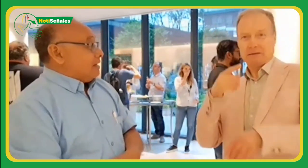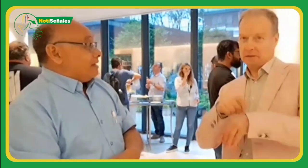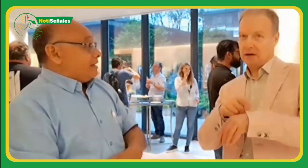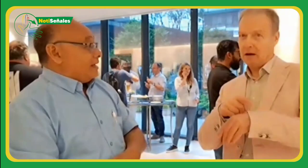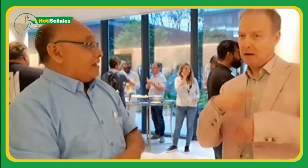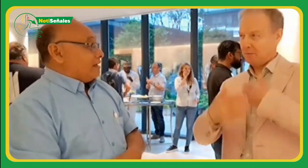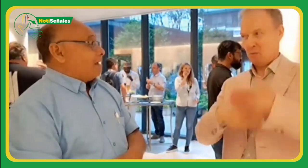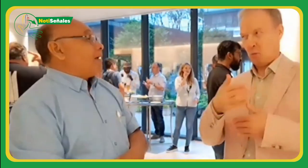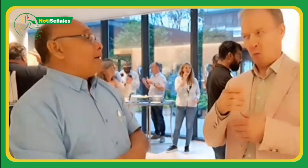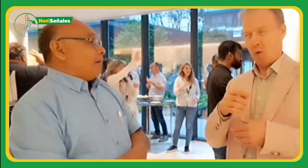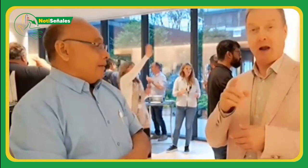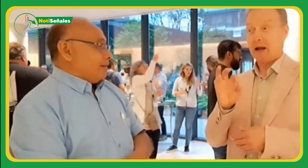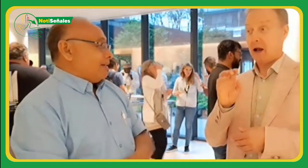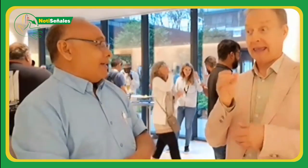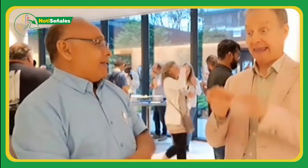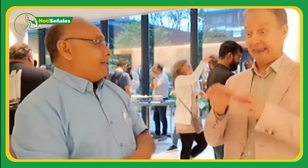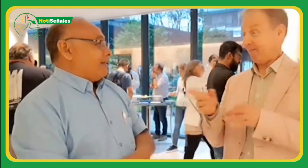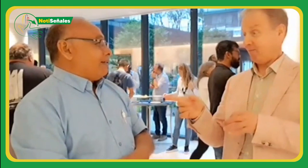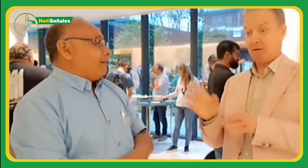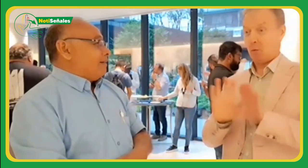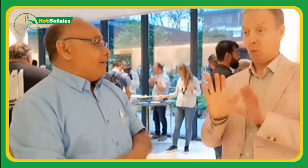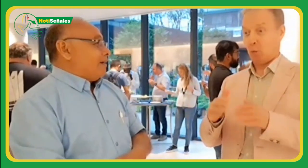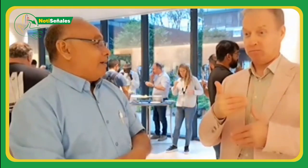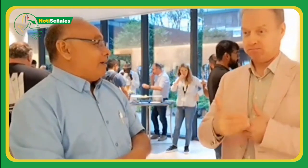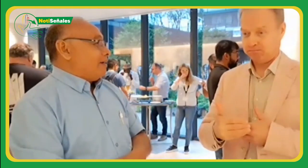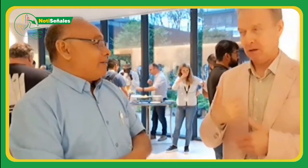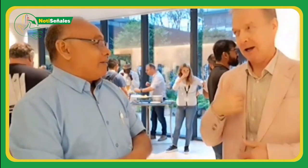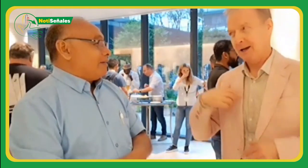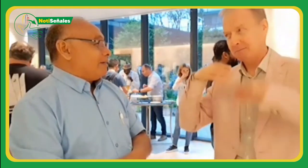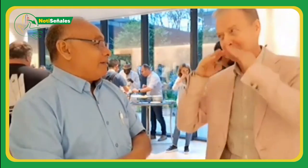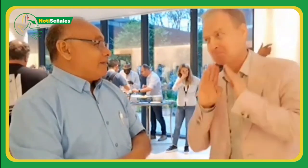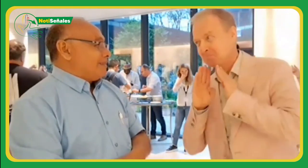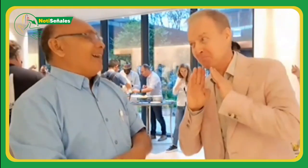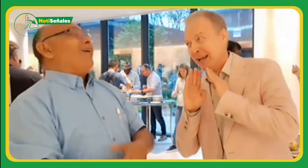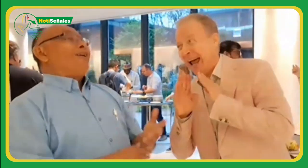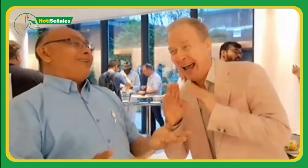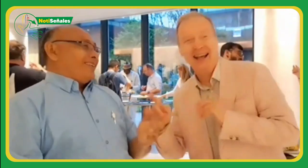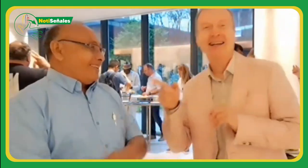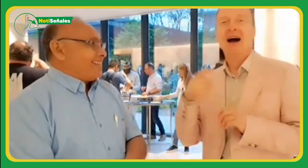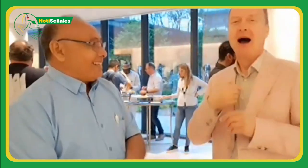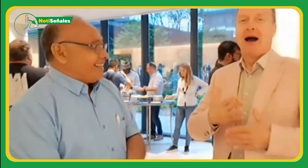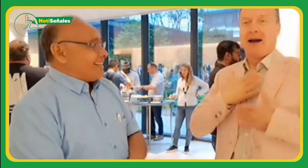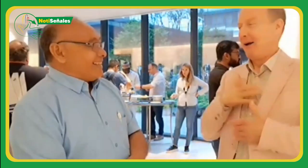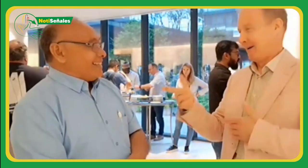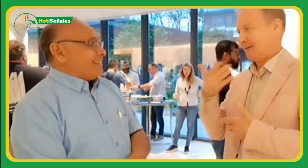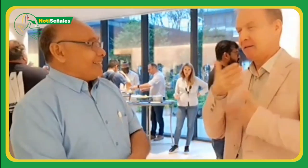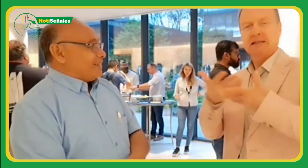Wow qué bien sabemos que ha pasado un tiempo Desde esa vez que fui si ustedes no hubieran seguido avanzando me habría puesto muy triste pero